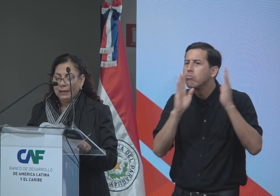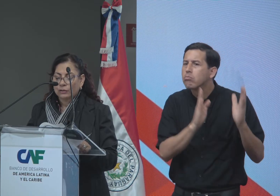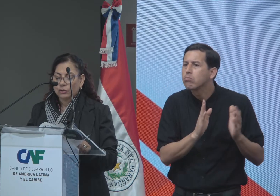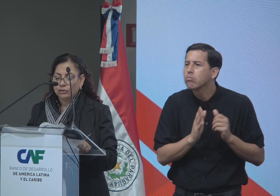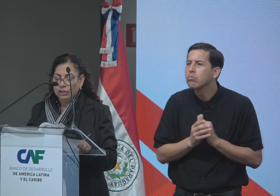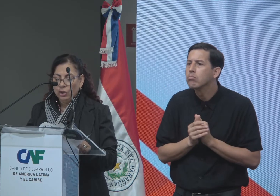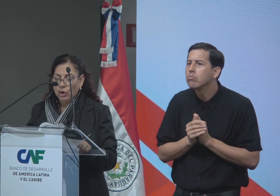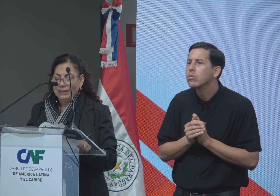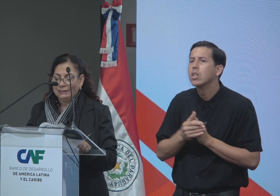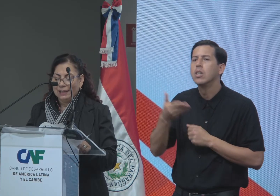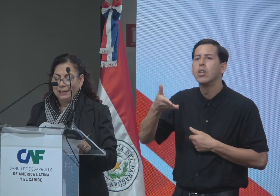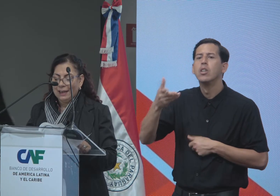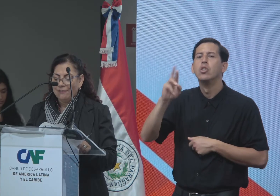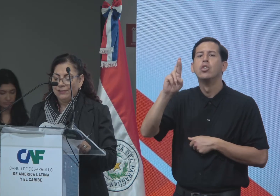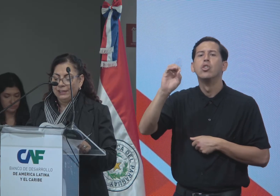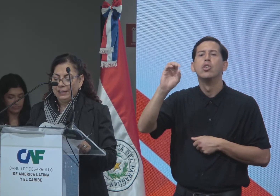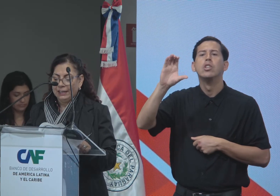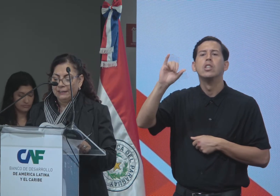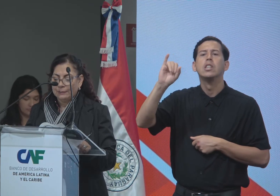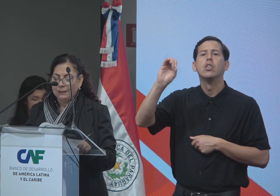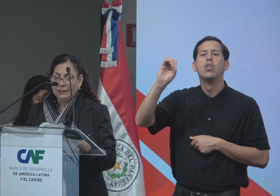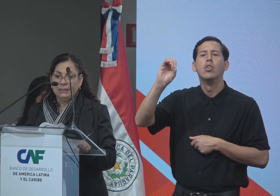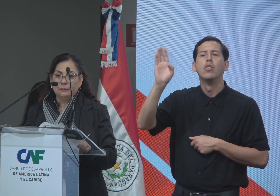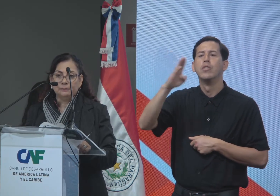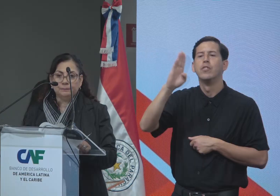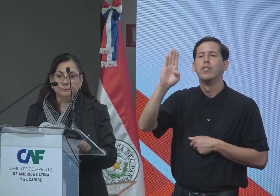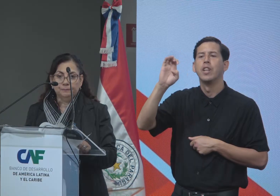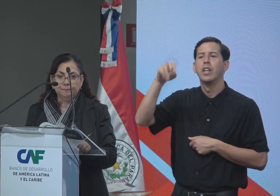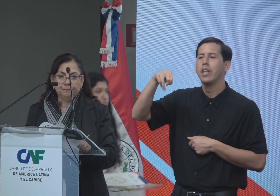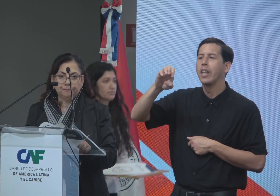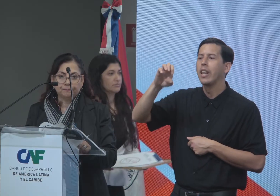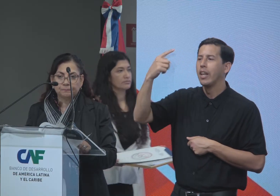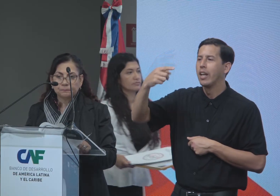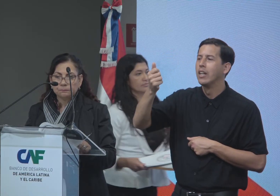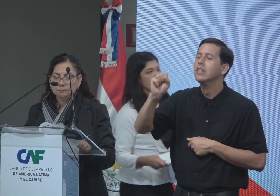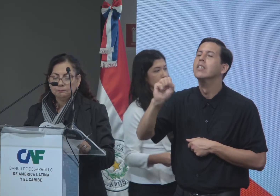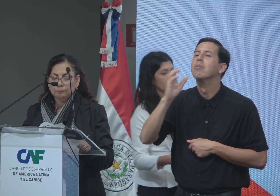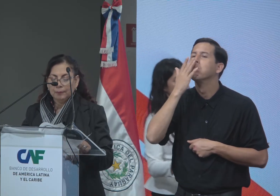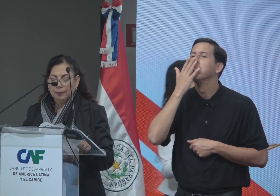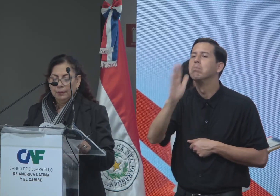a Rocío Natalia Venegas Medina.